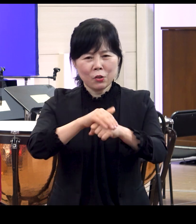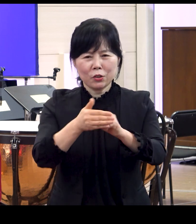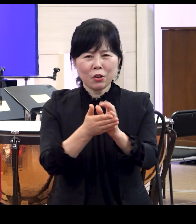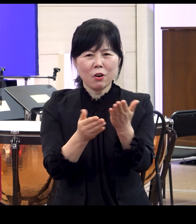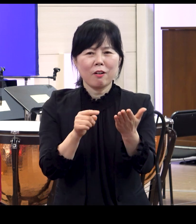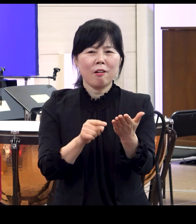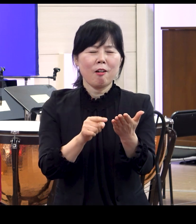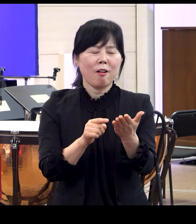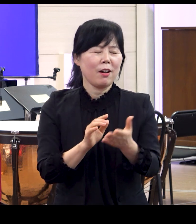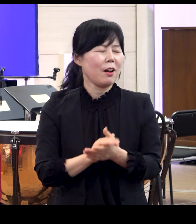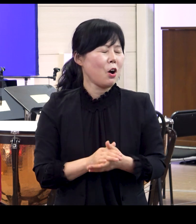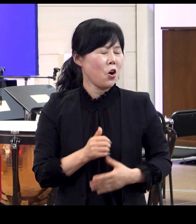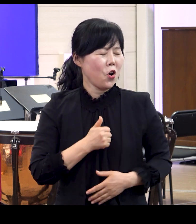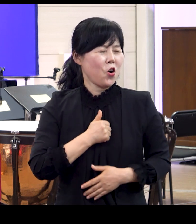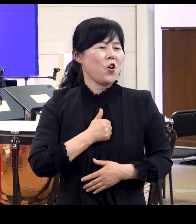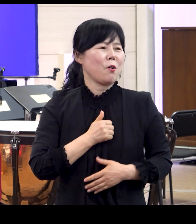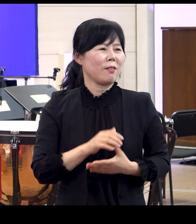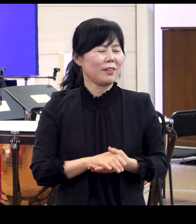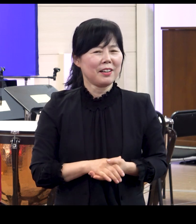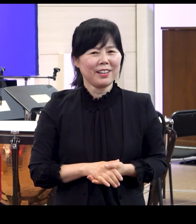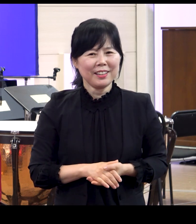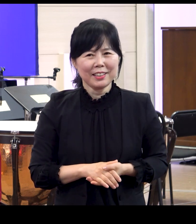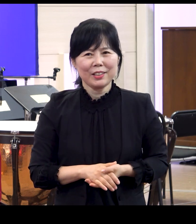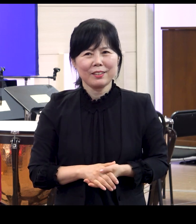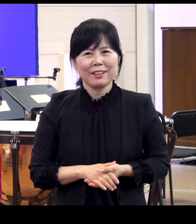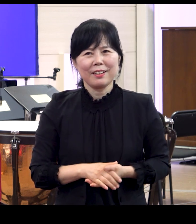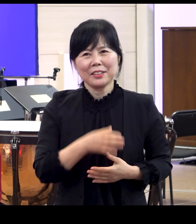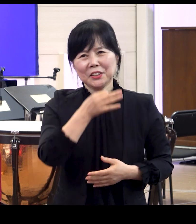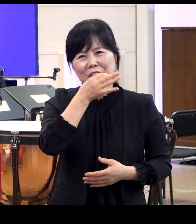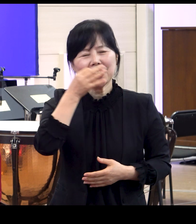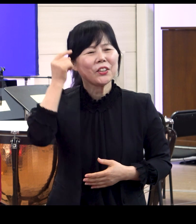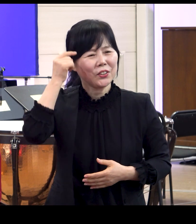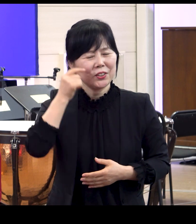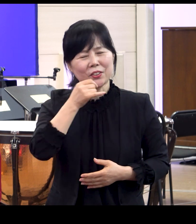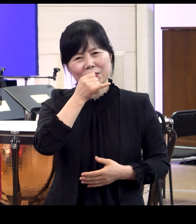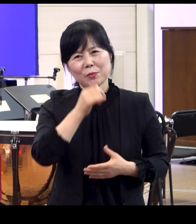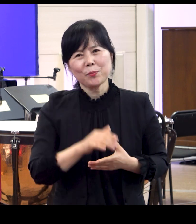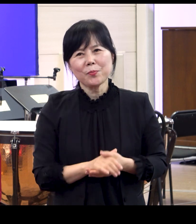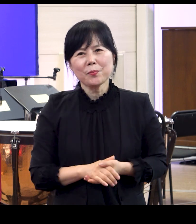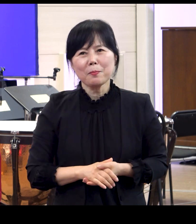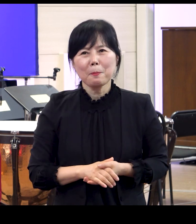받던 상처가 다 치유가 되면서 너무 신나더라고요.